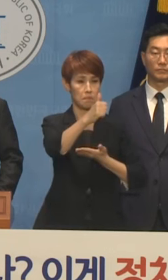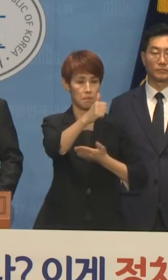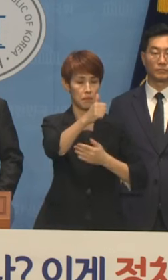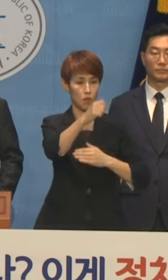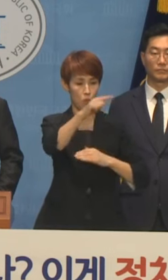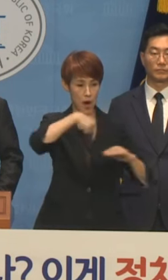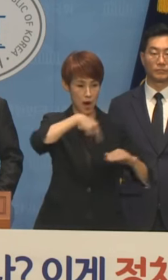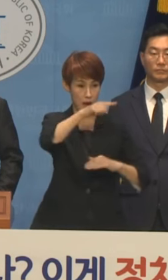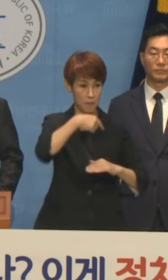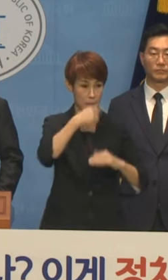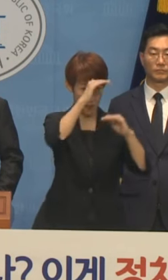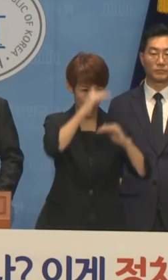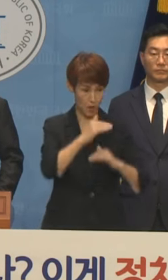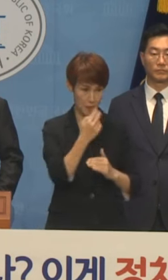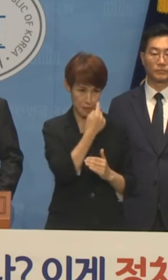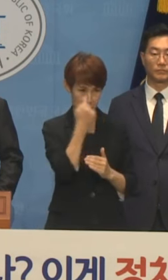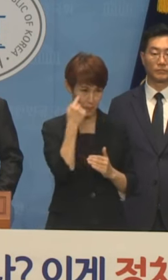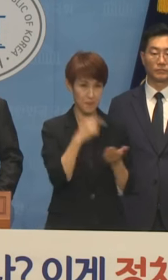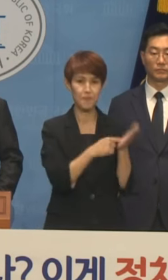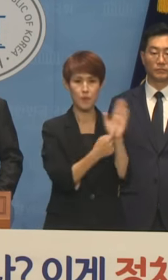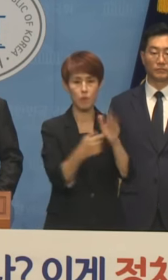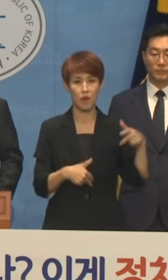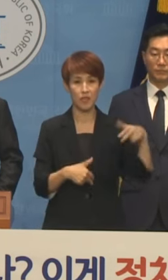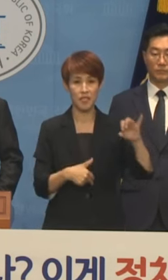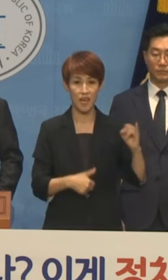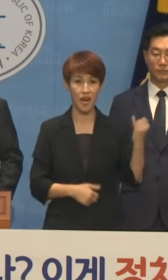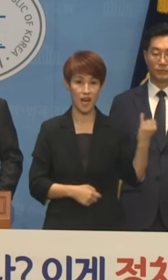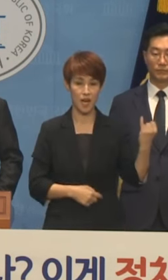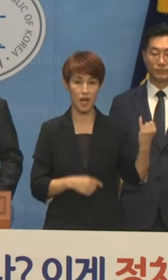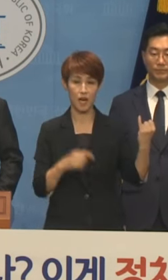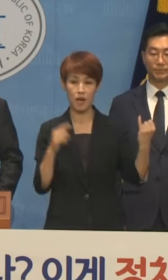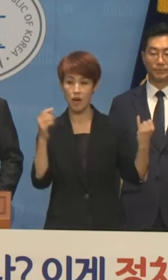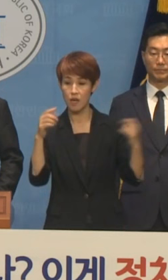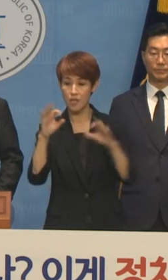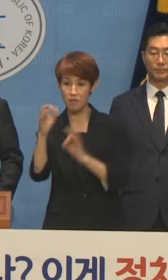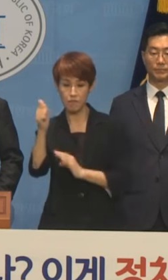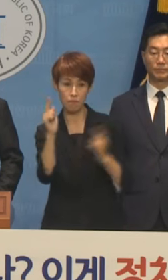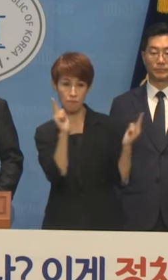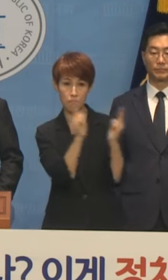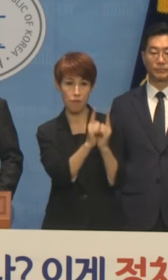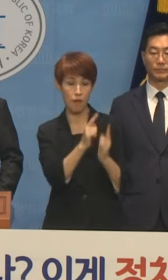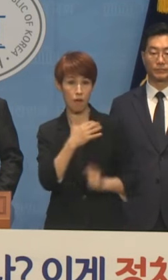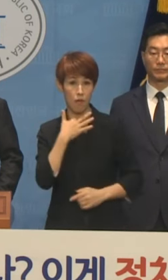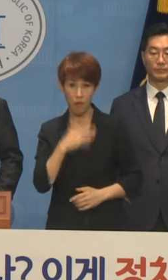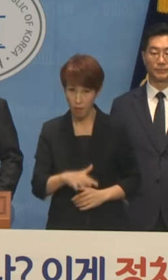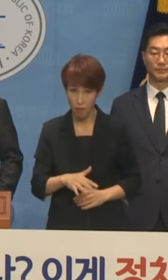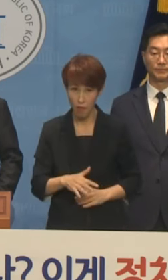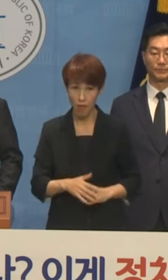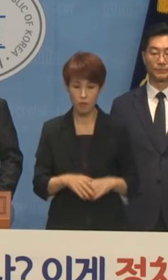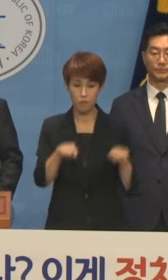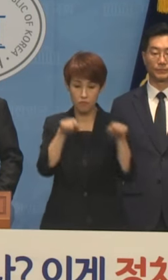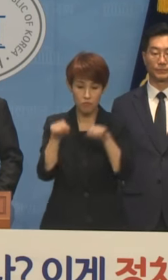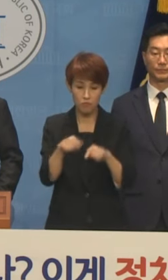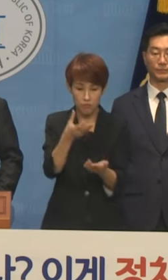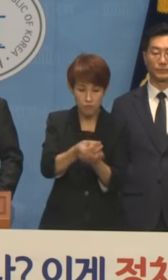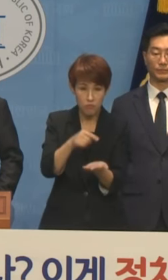됩니다. 그리고 장시호와 사적인 부정한다고 한다면 이 녹취 파일에 등장하는